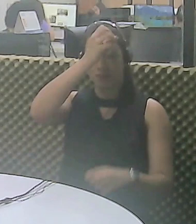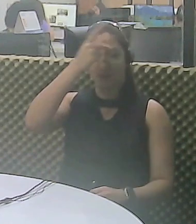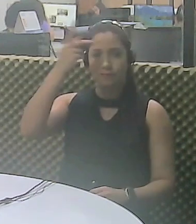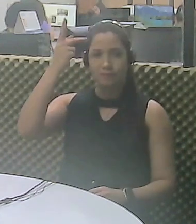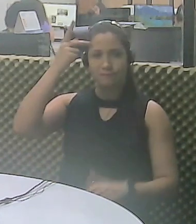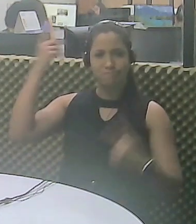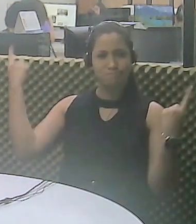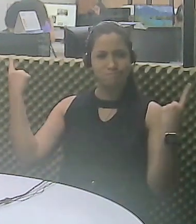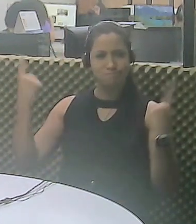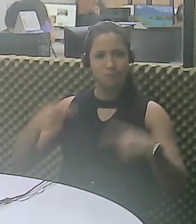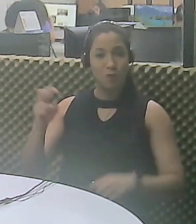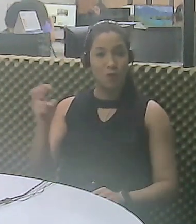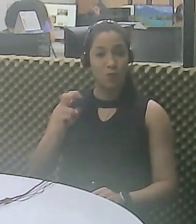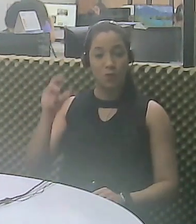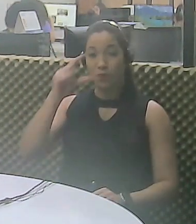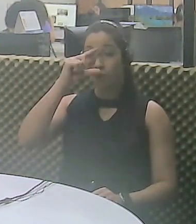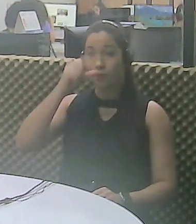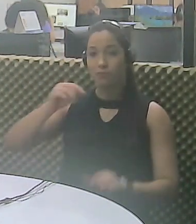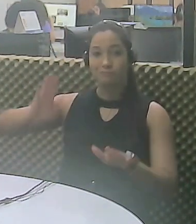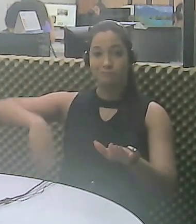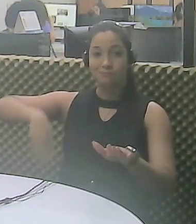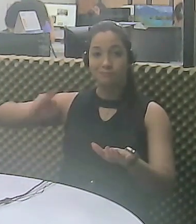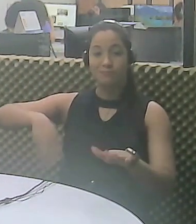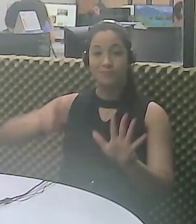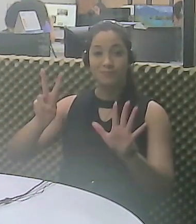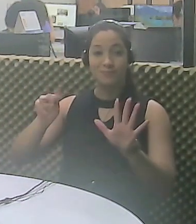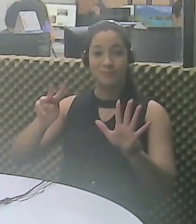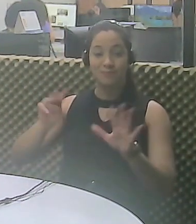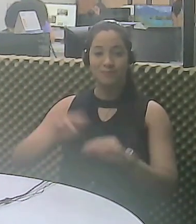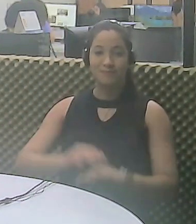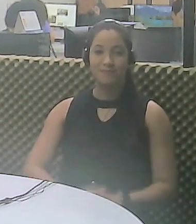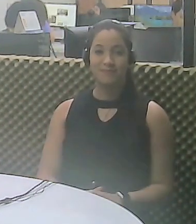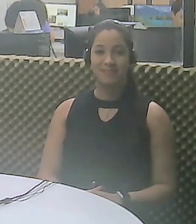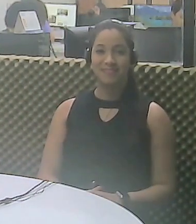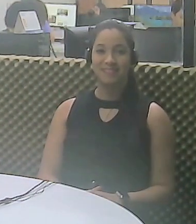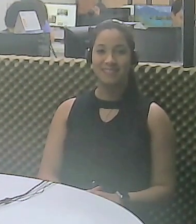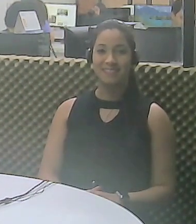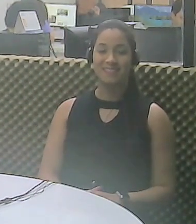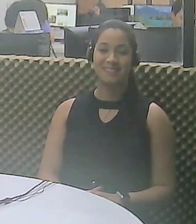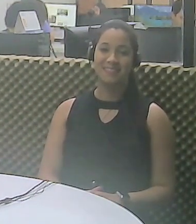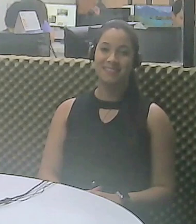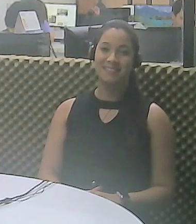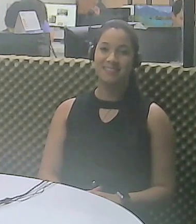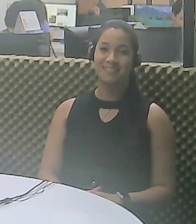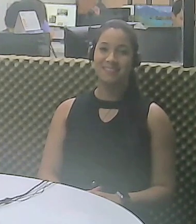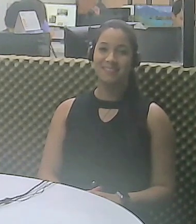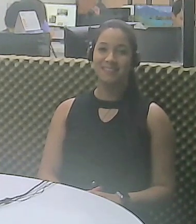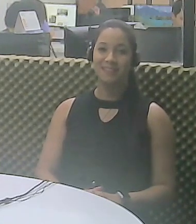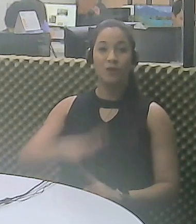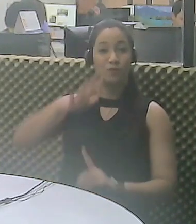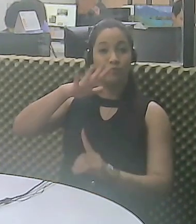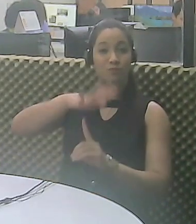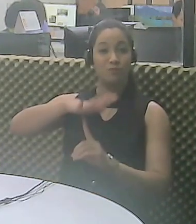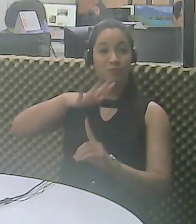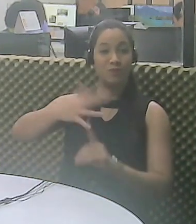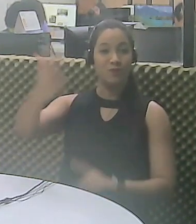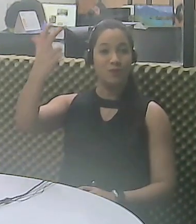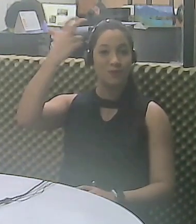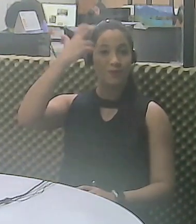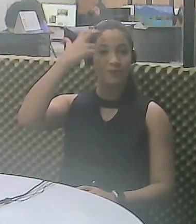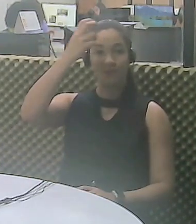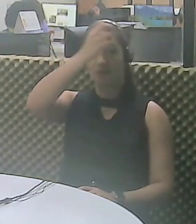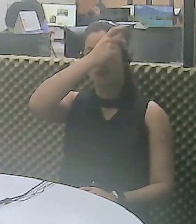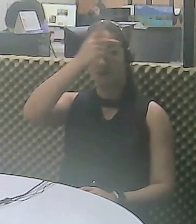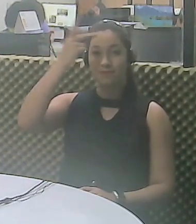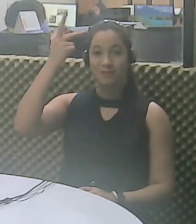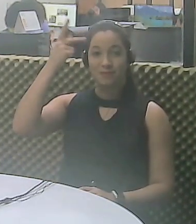disputa 5º Regional Triângulo de Natação neste fim de semana. E ainda, Feira de Cultura da Prefeitura chega